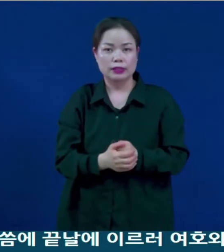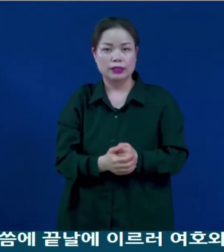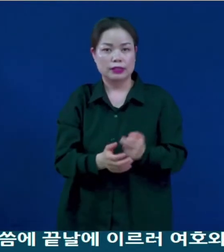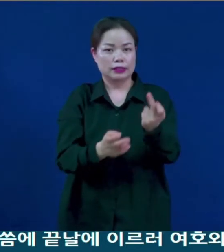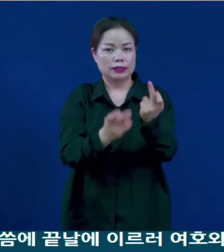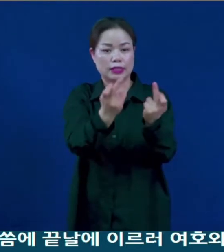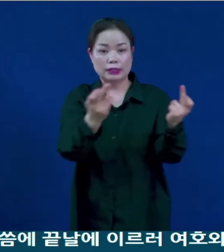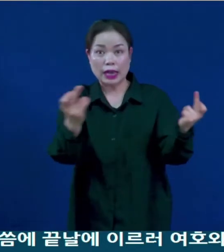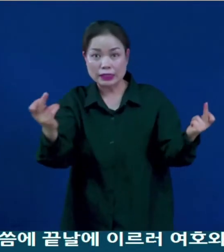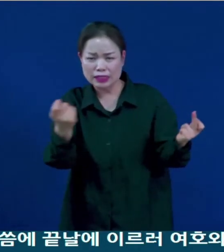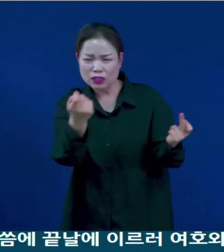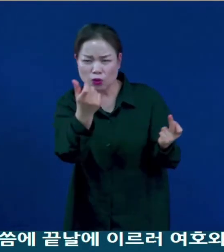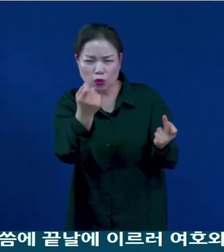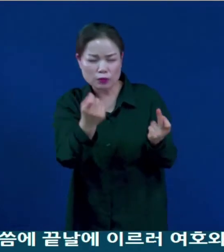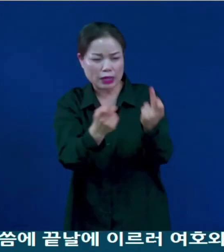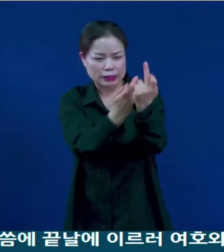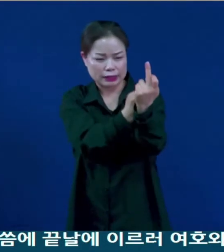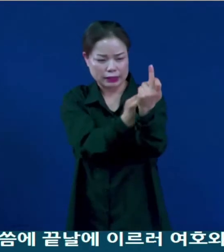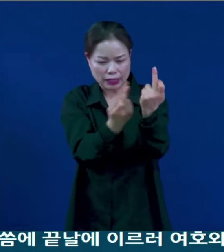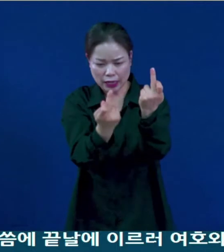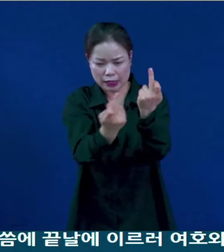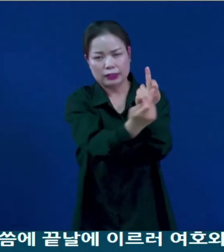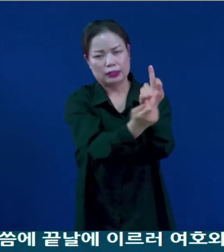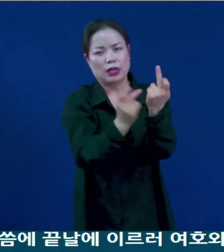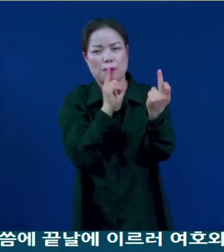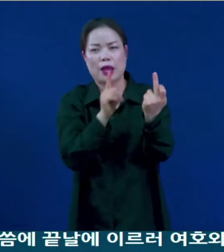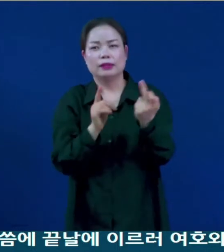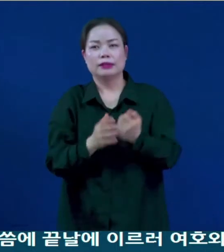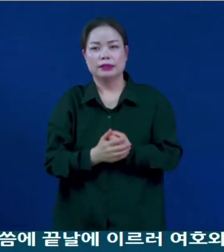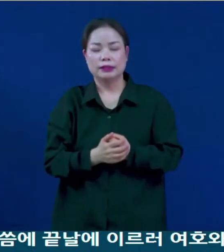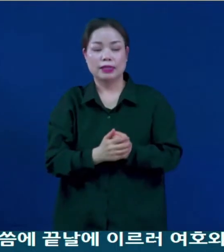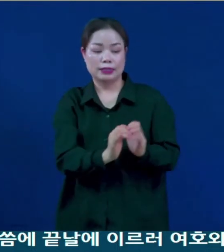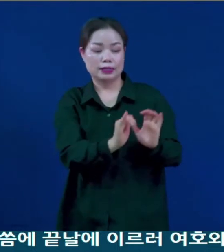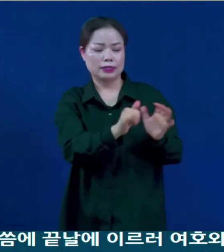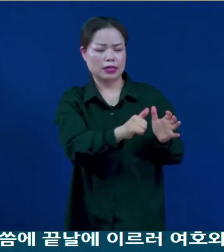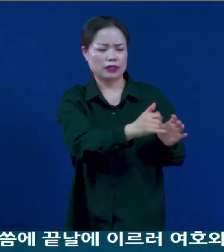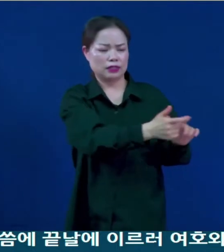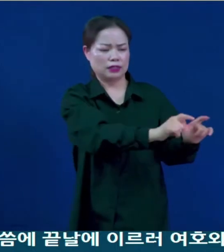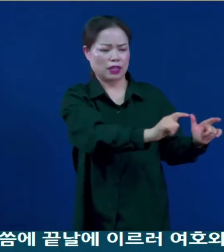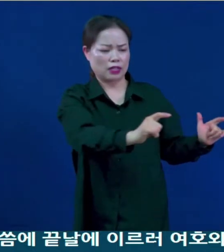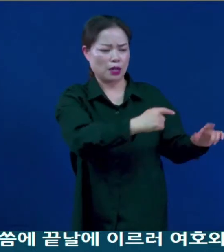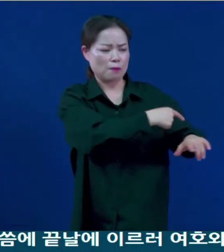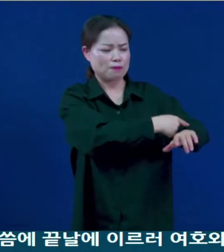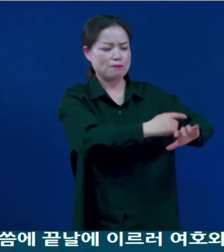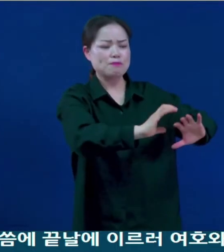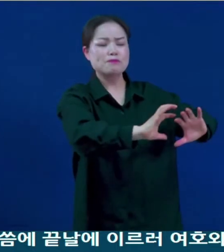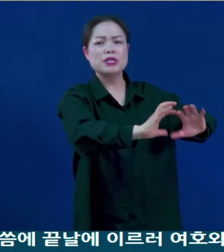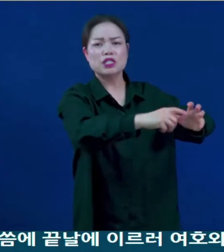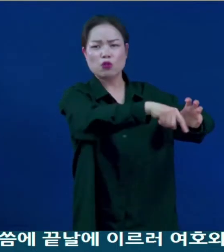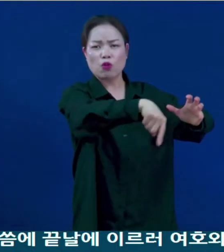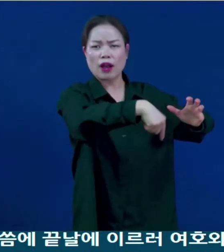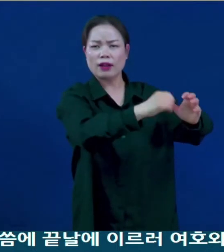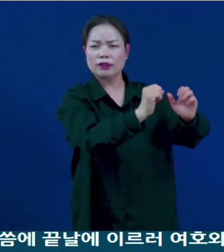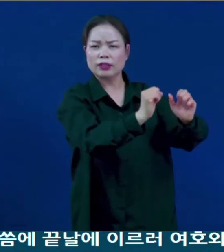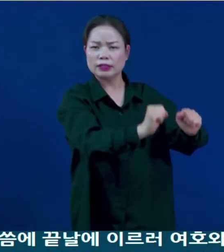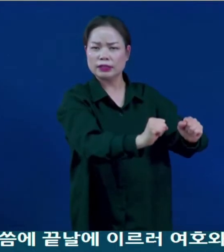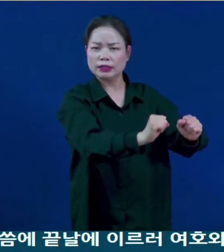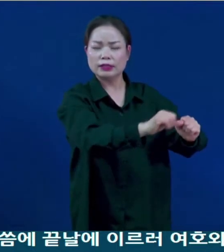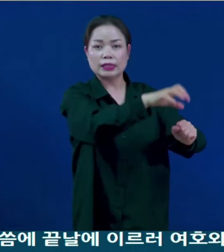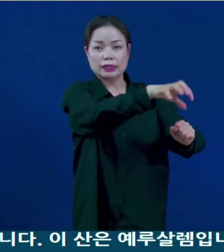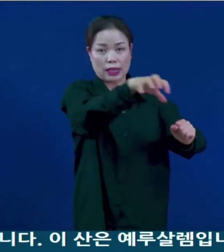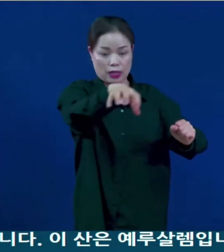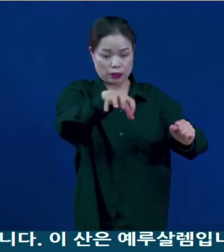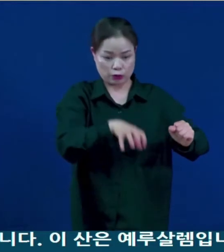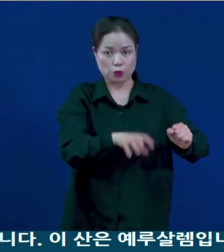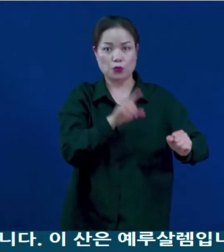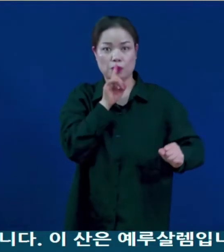산들 혹은 작은 산들, 이런 말은 세상 여러 민족들이 거주하고 있는 장소들을